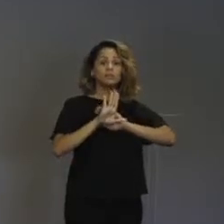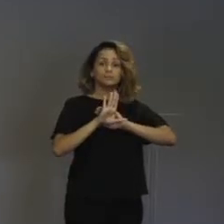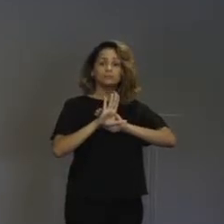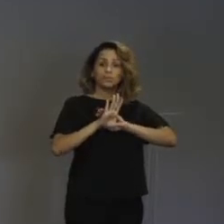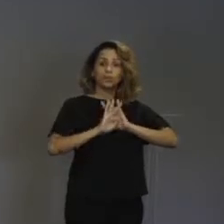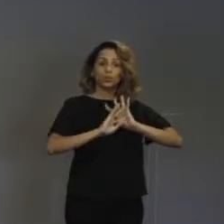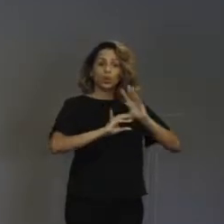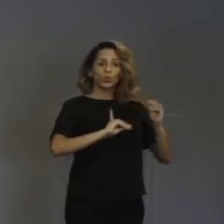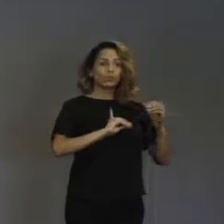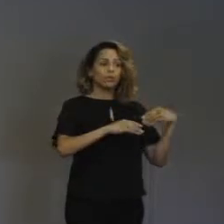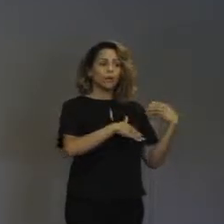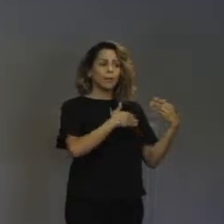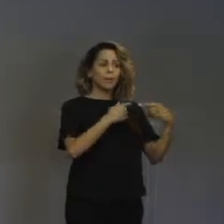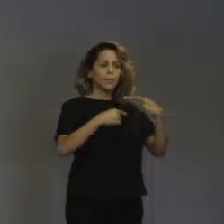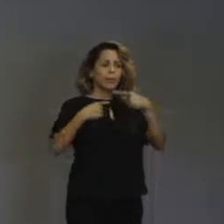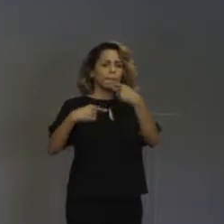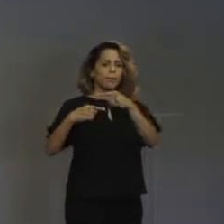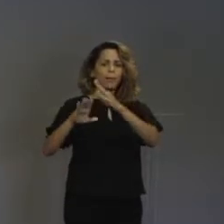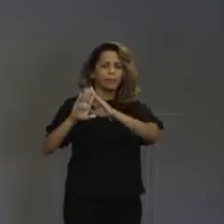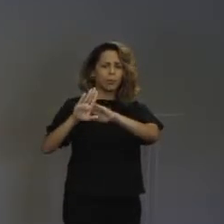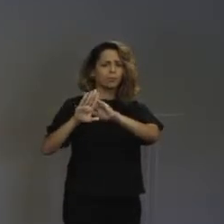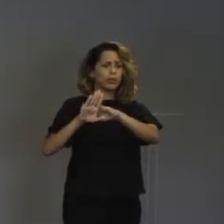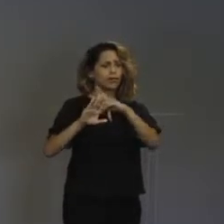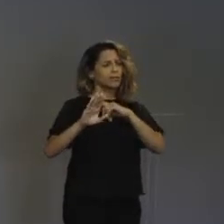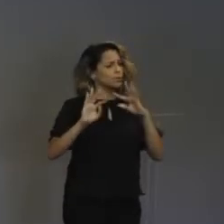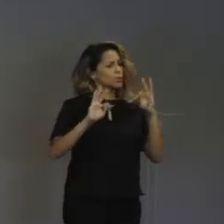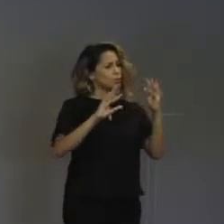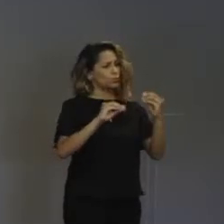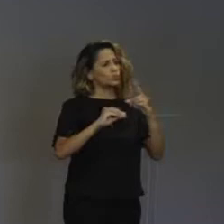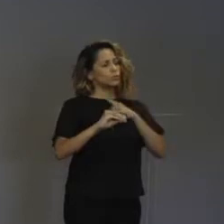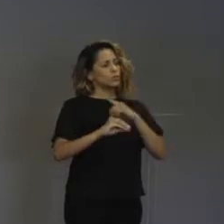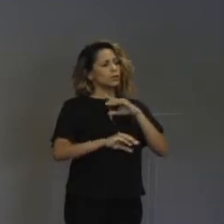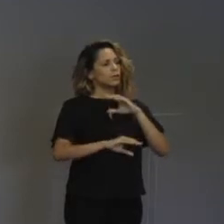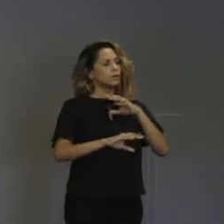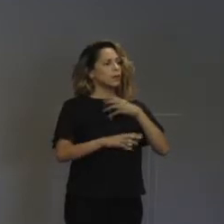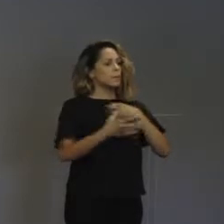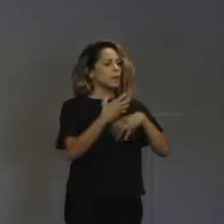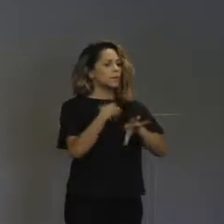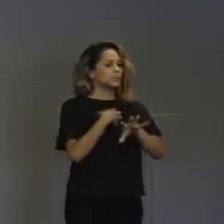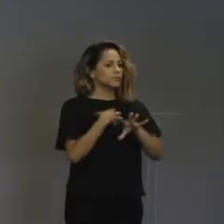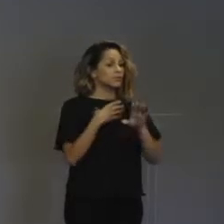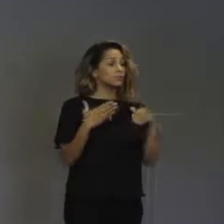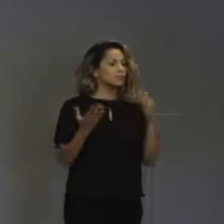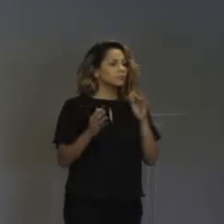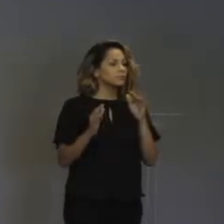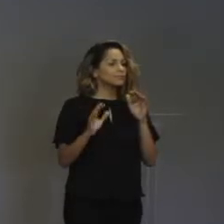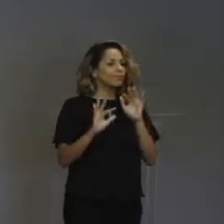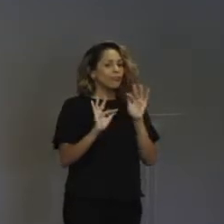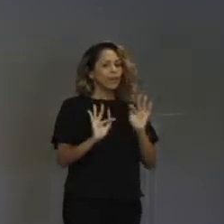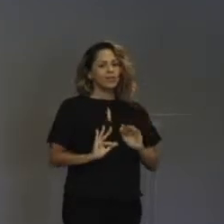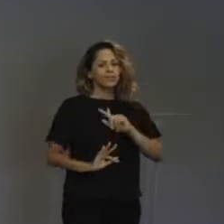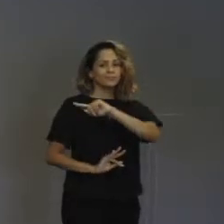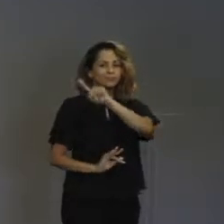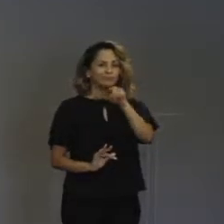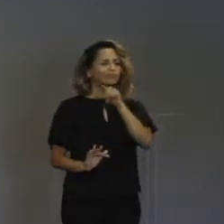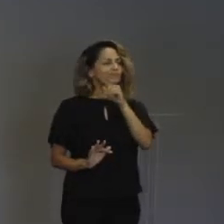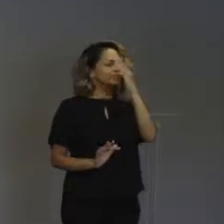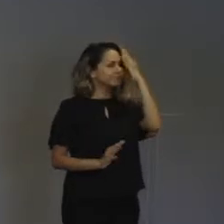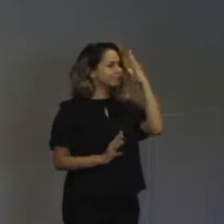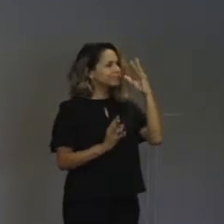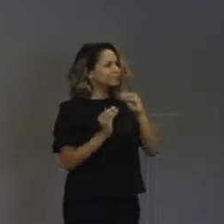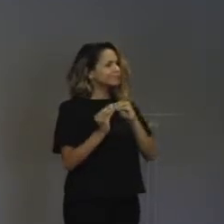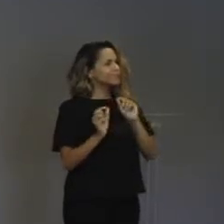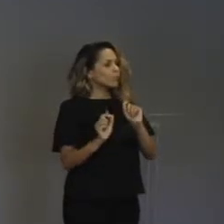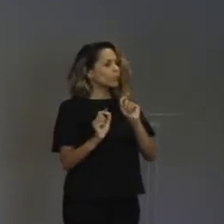isso da questão da empatia pegou, pelo menos eu me sinto feliz de que pegou muito do que eu falei. Que é essa questão